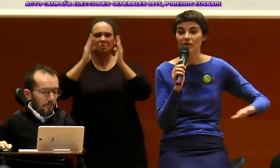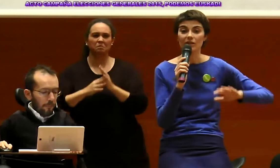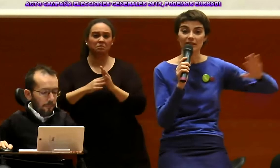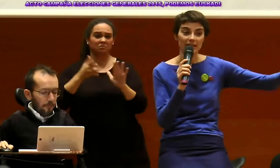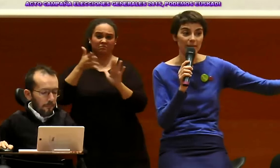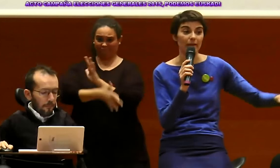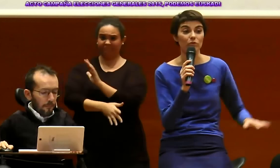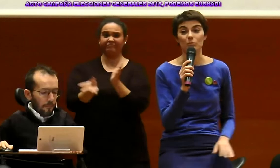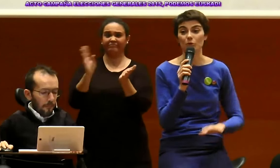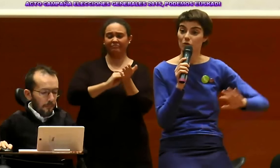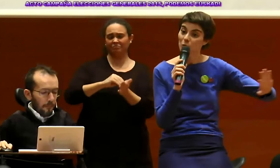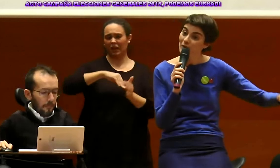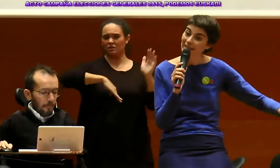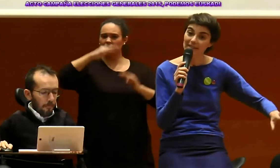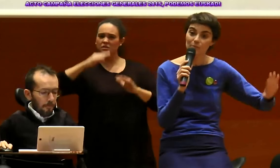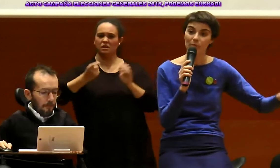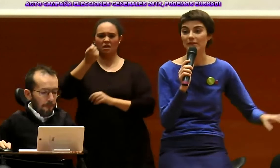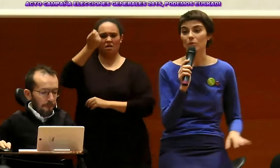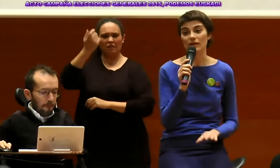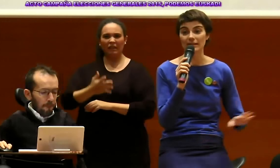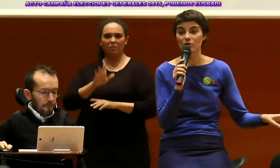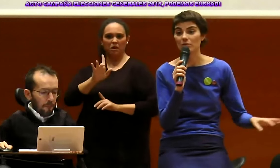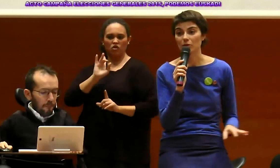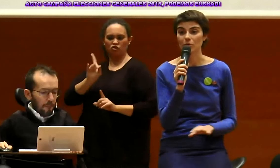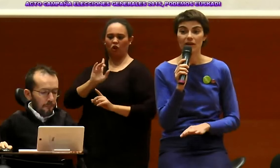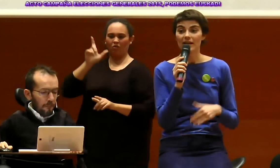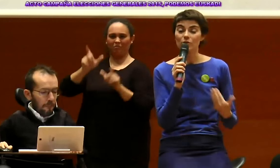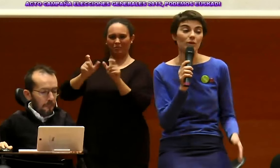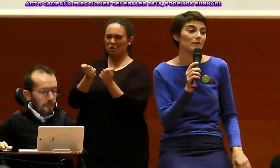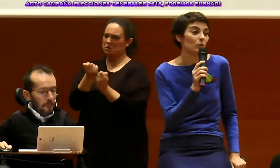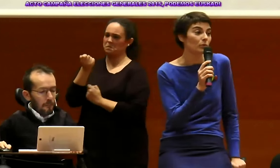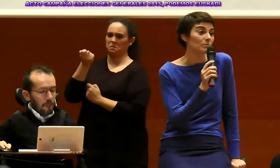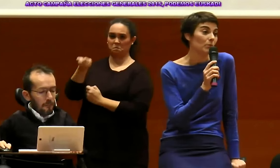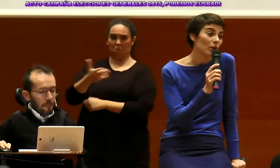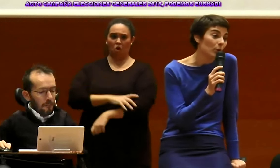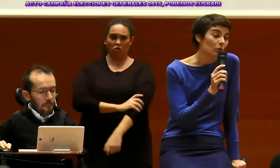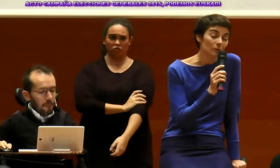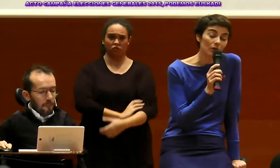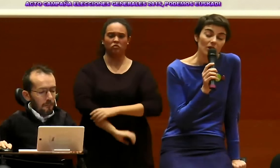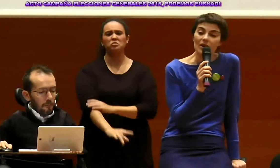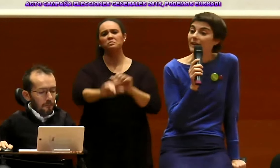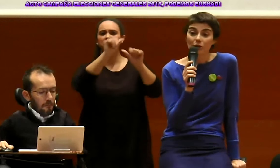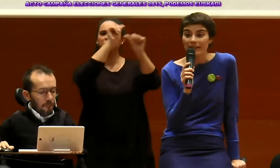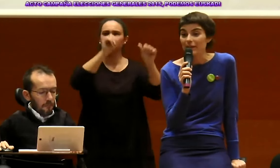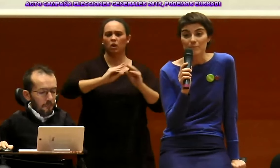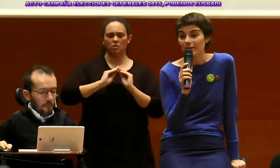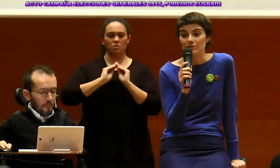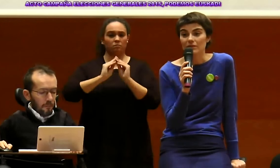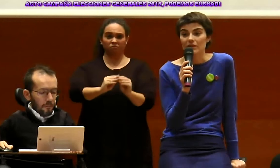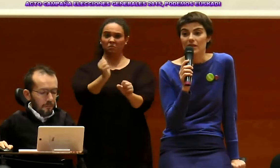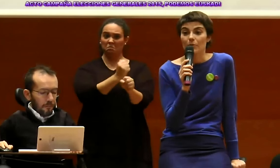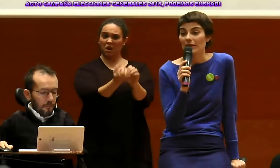corrupción, riqueza para unos pocos, un interés muy particular, lejos del bien común. Es un modelo productivo que no genera